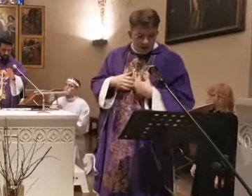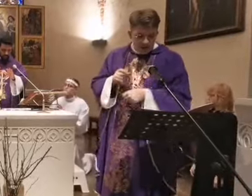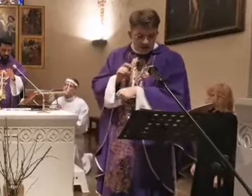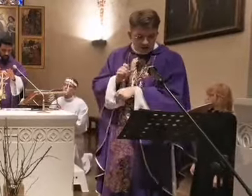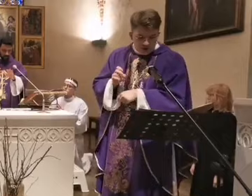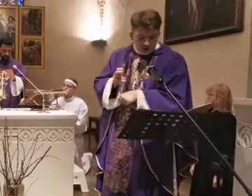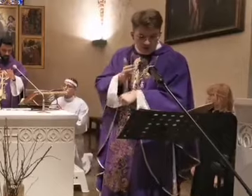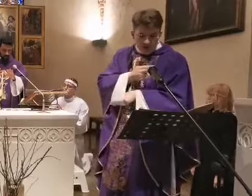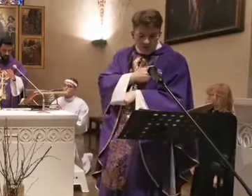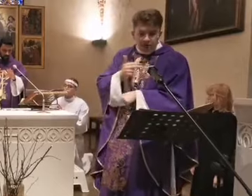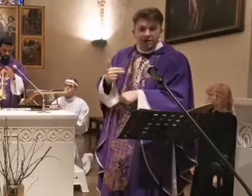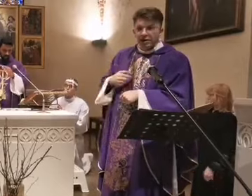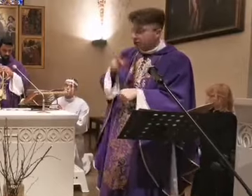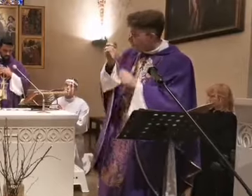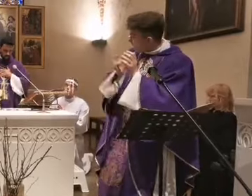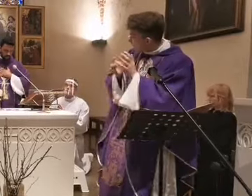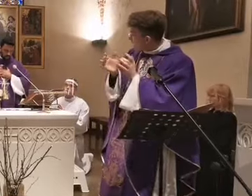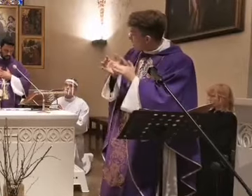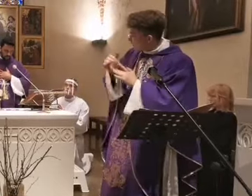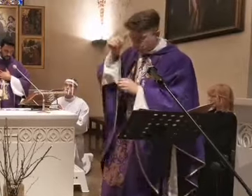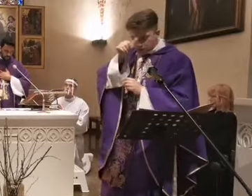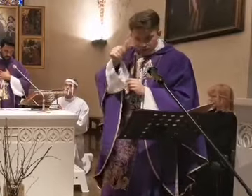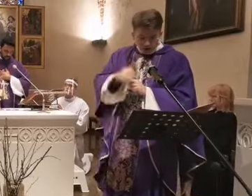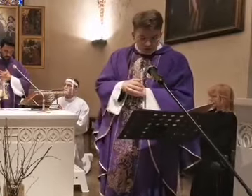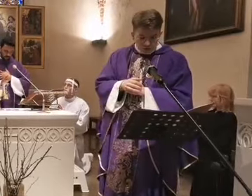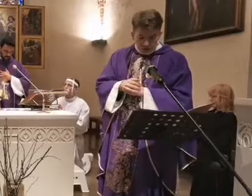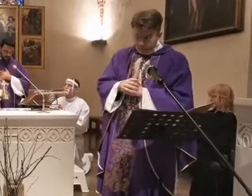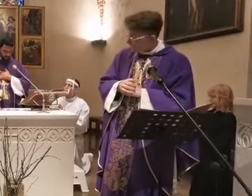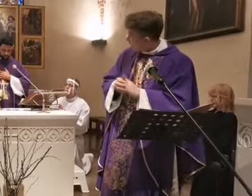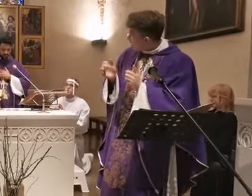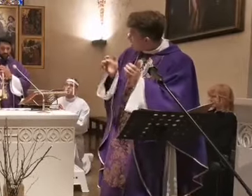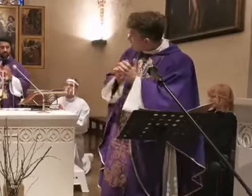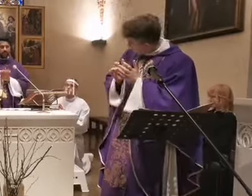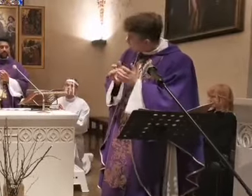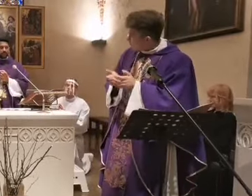Stanocita nas ciało, piore, przepodlana, Jezusa Chrystusa.